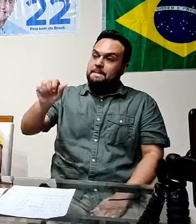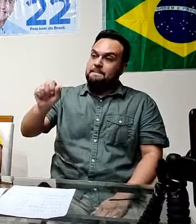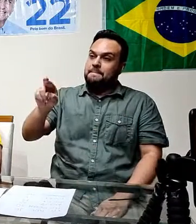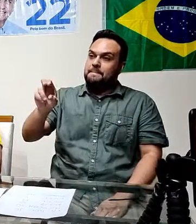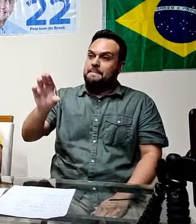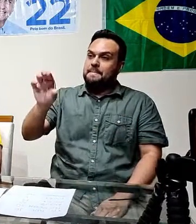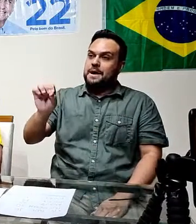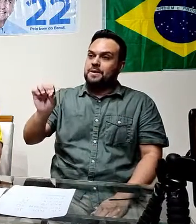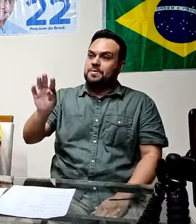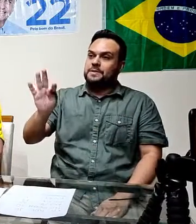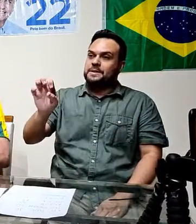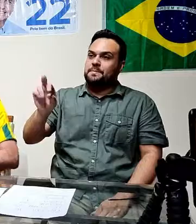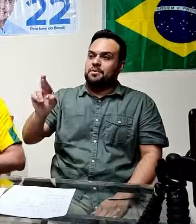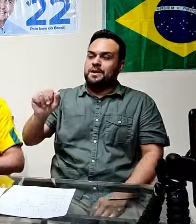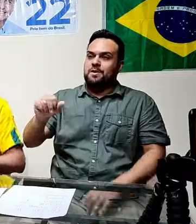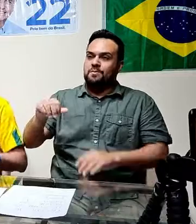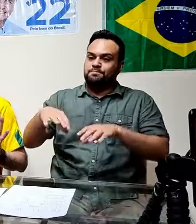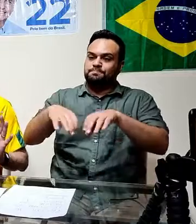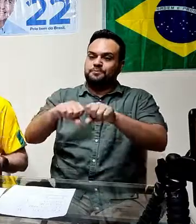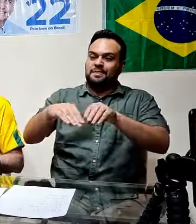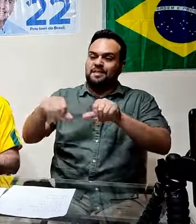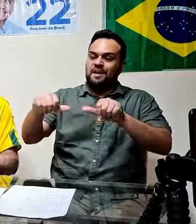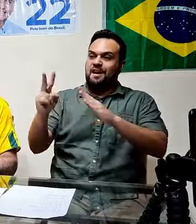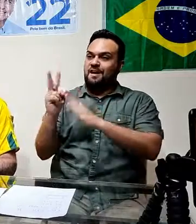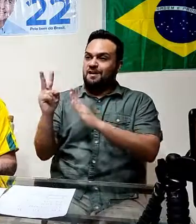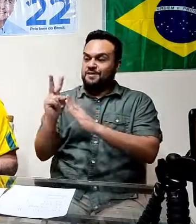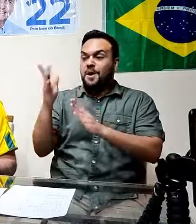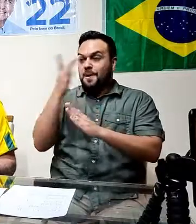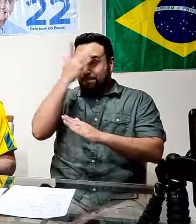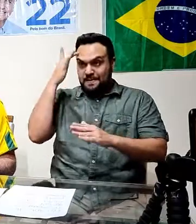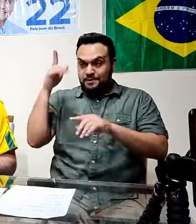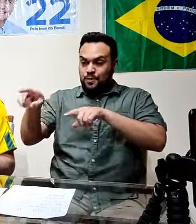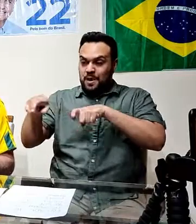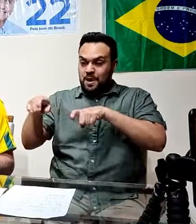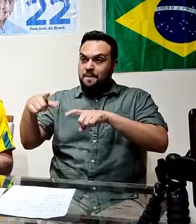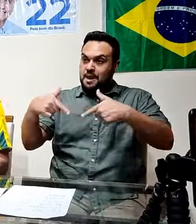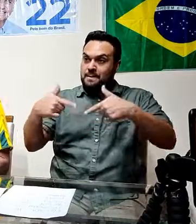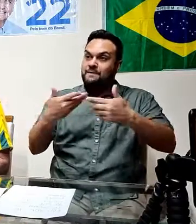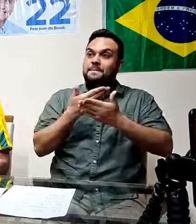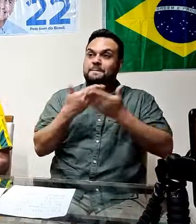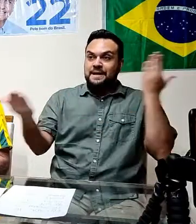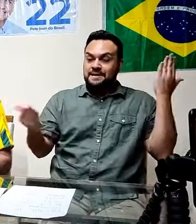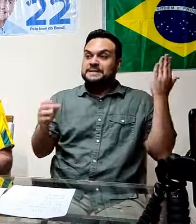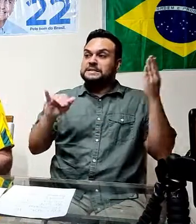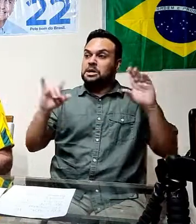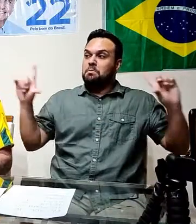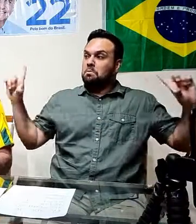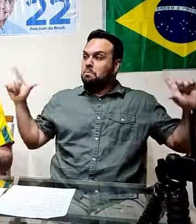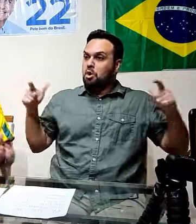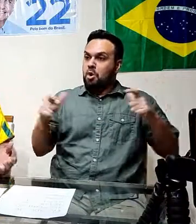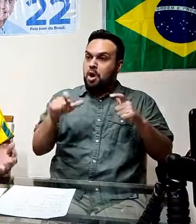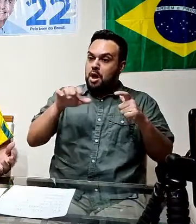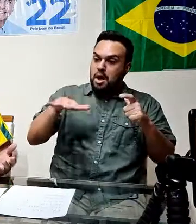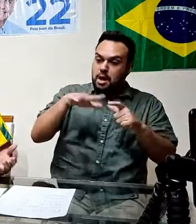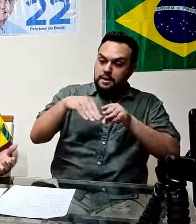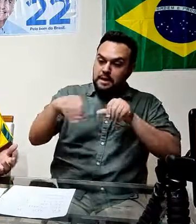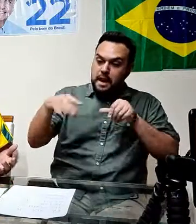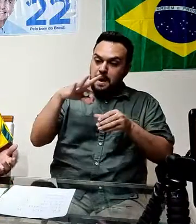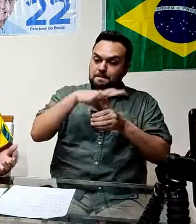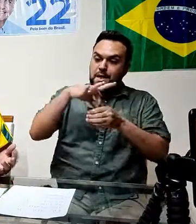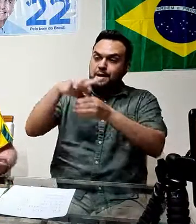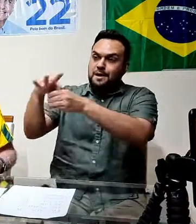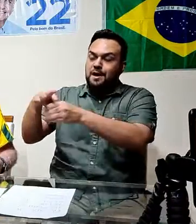campo que perde, não. Às vezes a pessoa na cidade fala que não tem nada a perder. Tem sim. Se diminuir a área plantada, vai ter menos oferta de